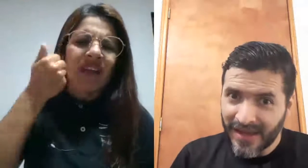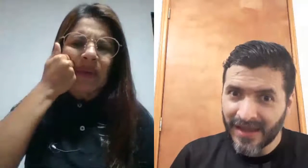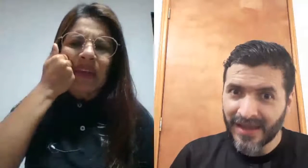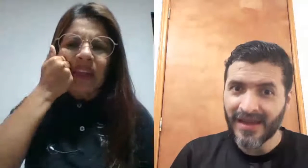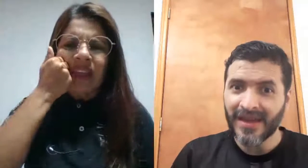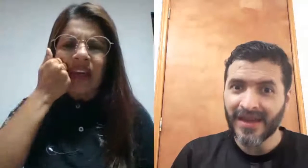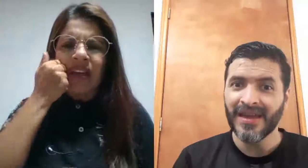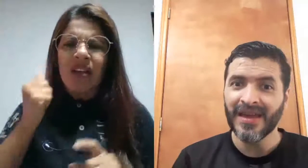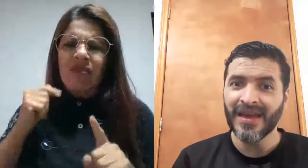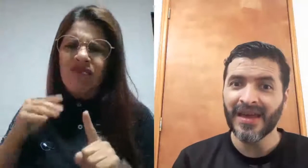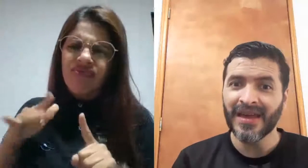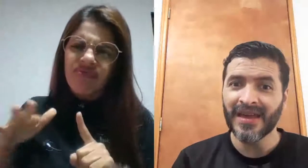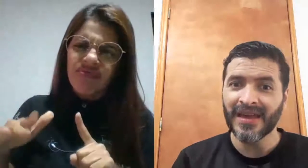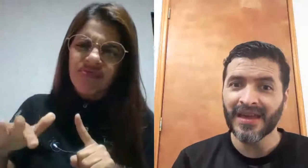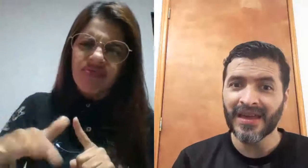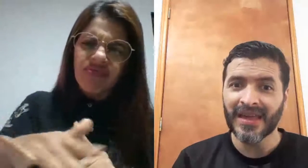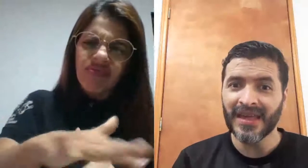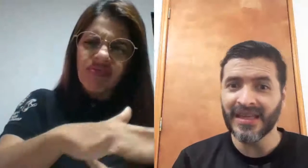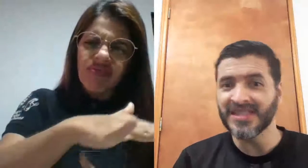pandemia,